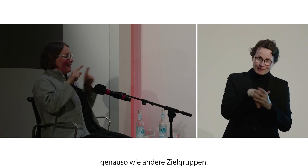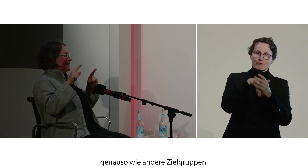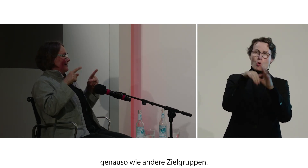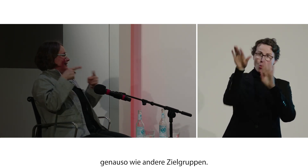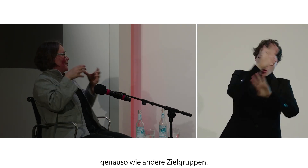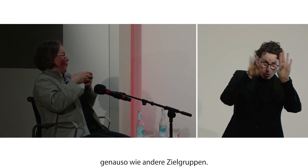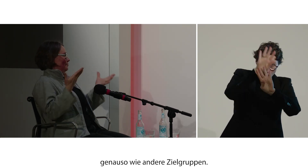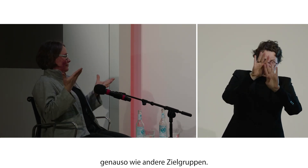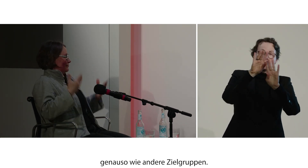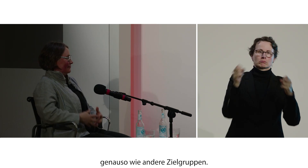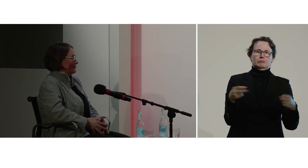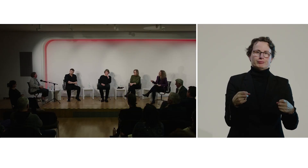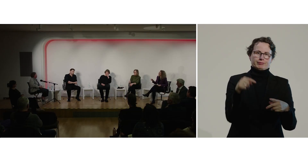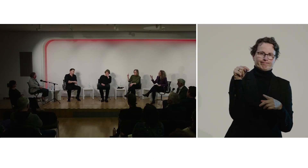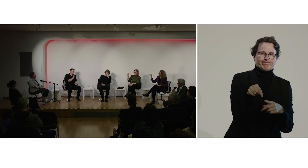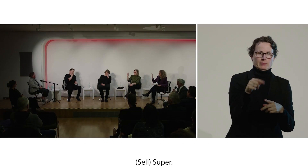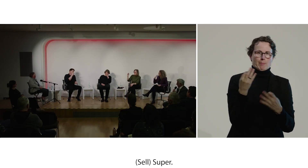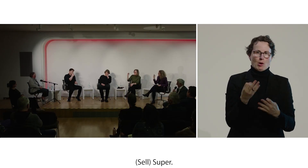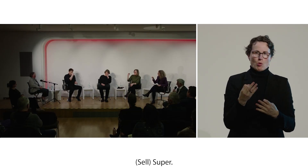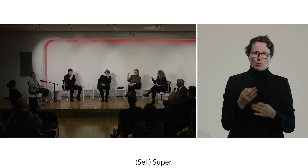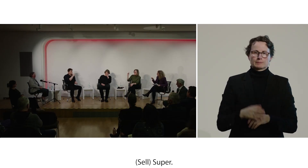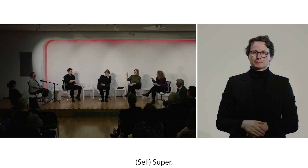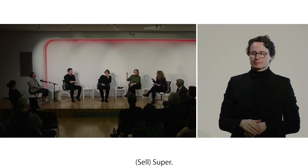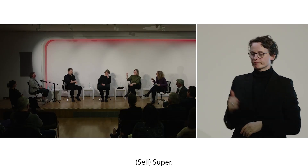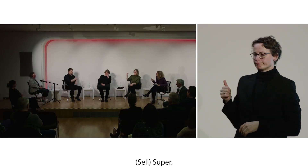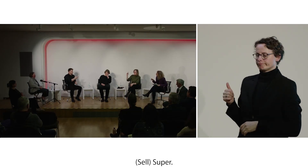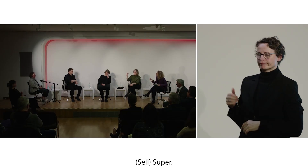andere Zielgruppen. Super.